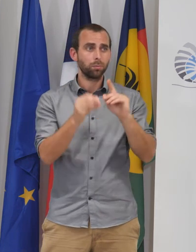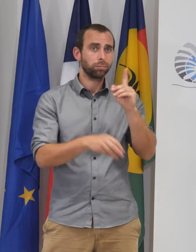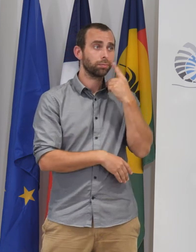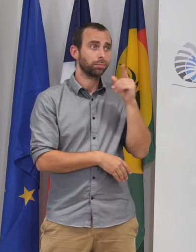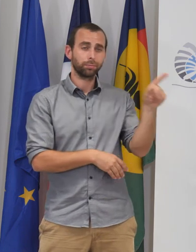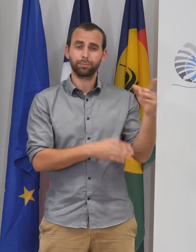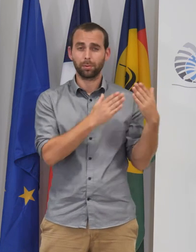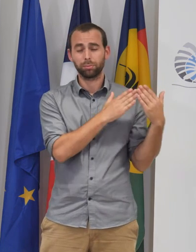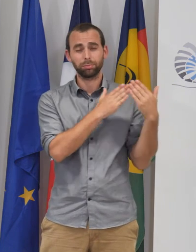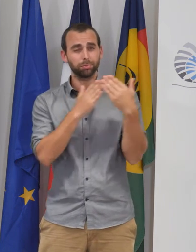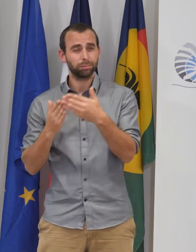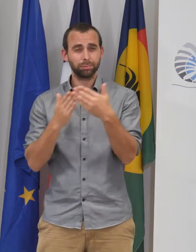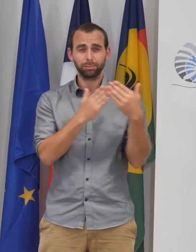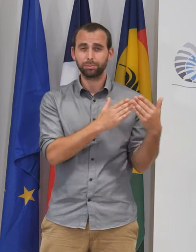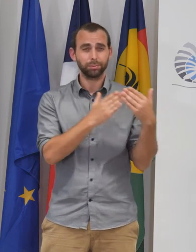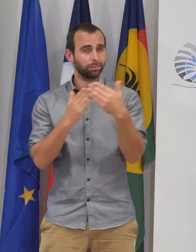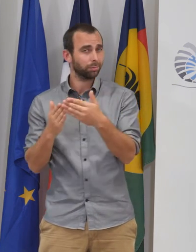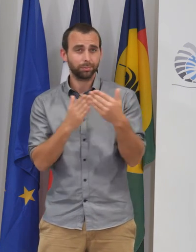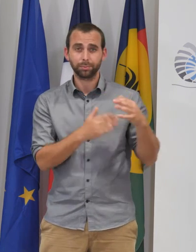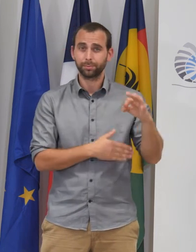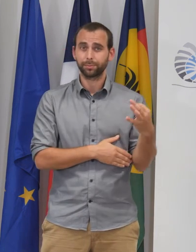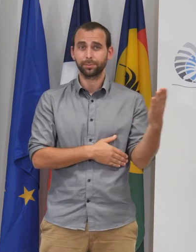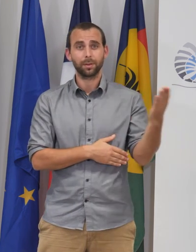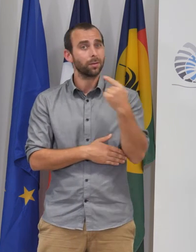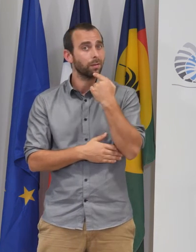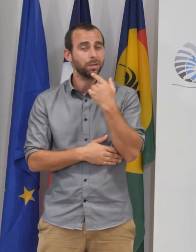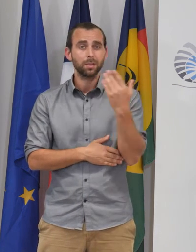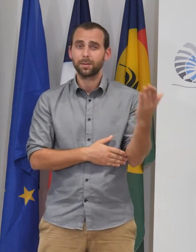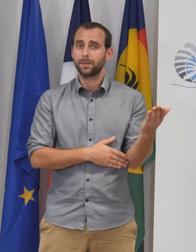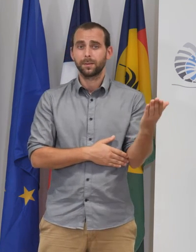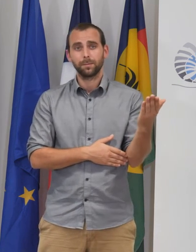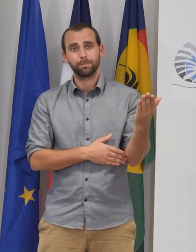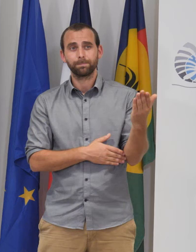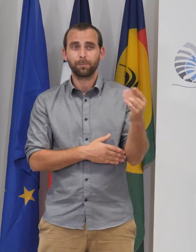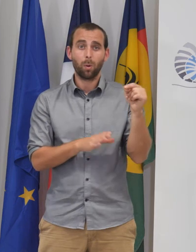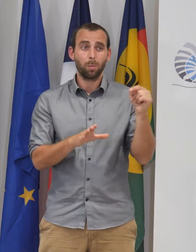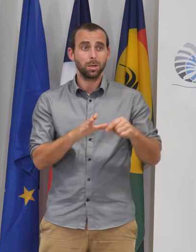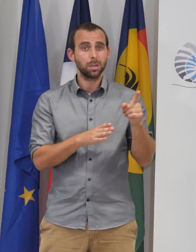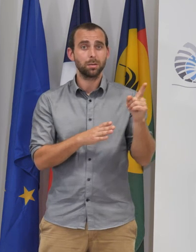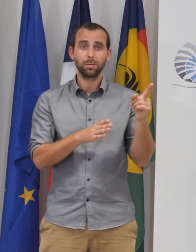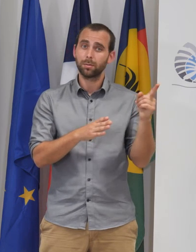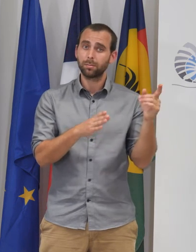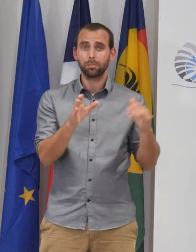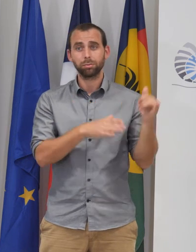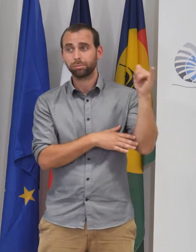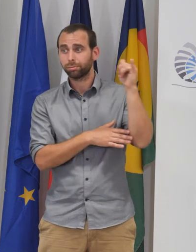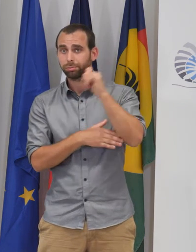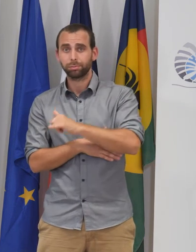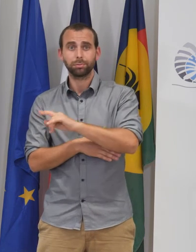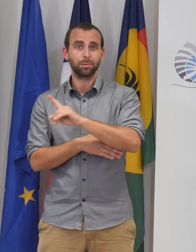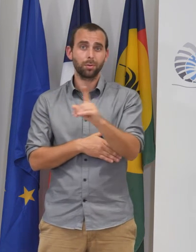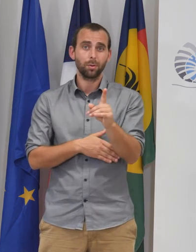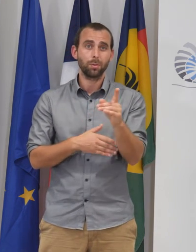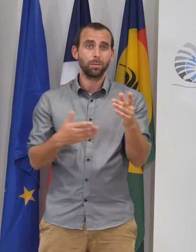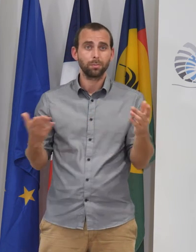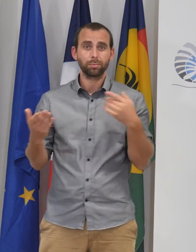navigateurs. Et ils ne sont pas forcément obligés de se déplacer par les voies officielles. Ils prennent